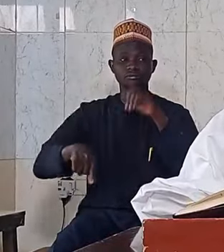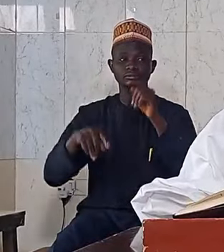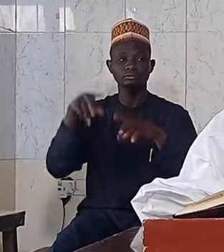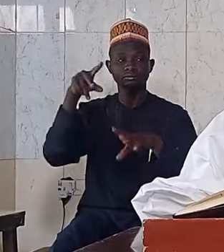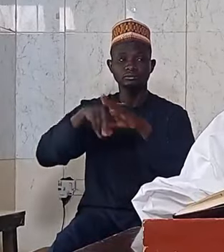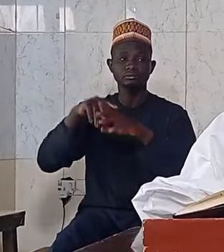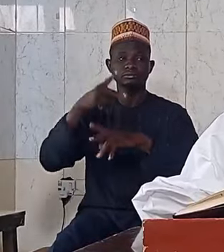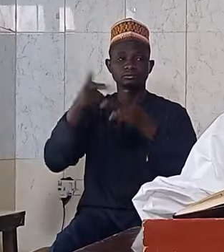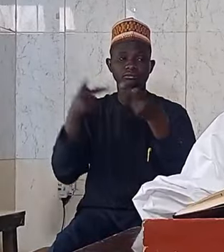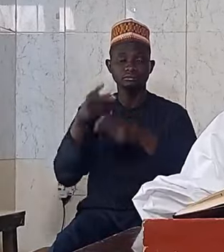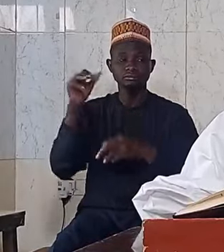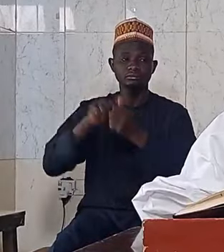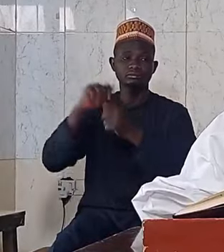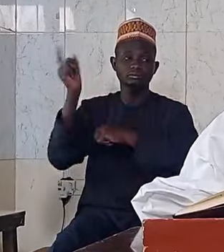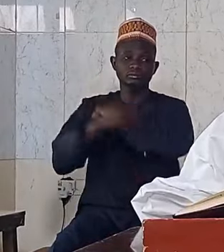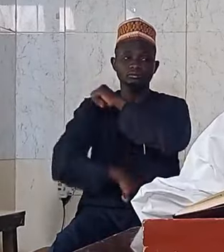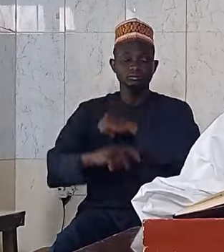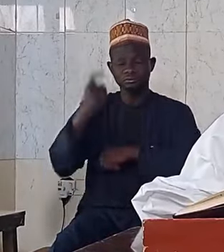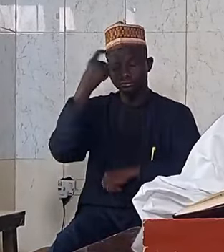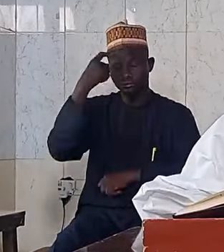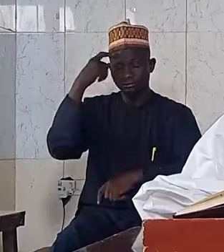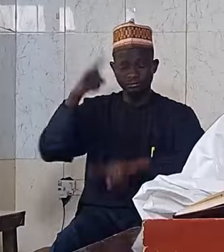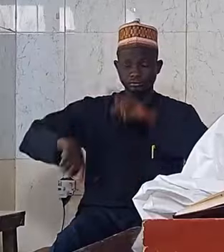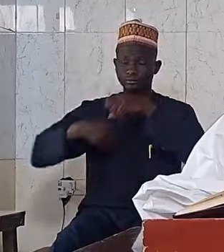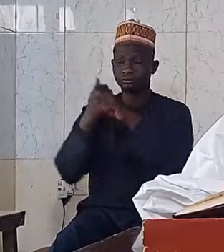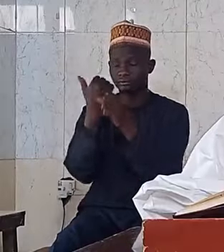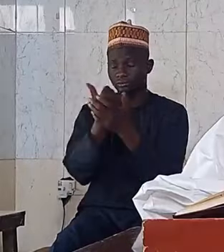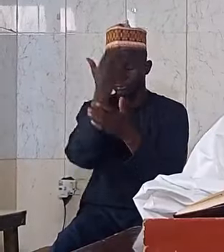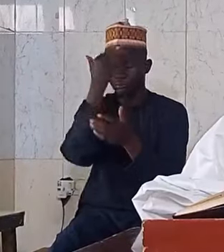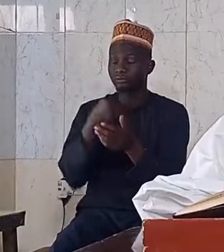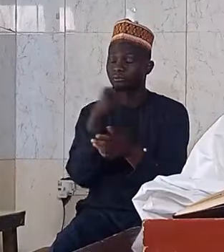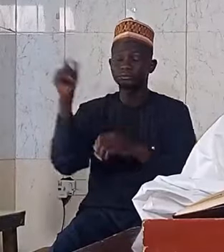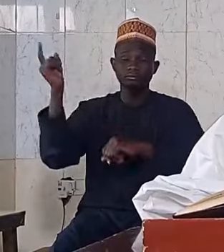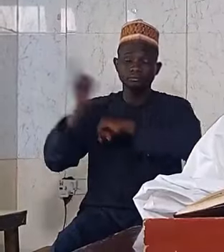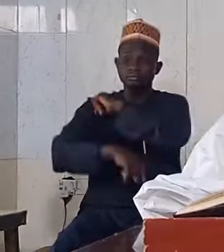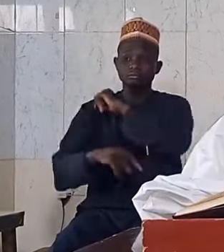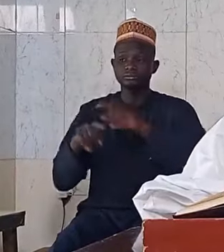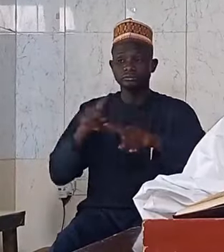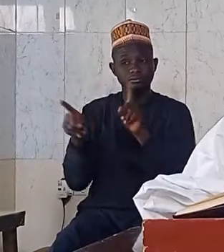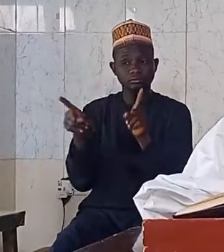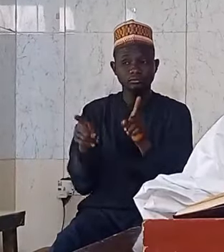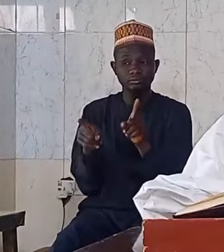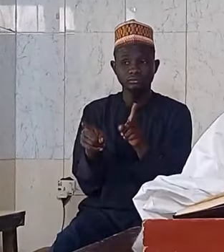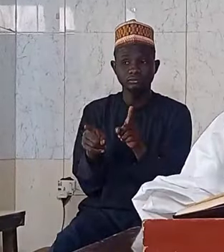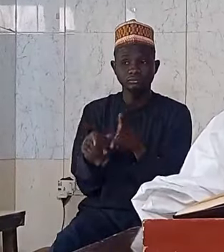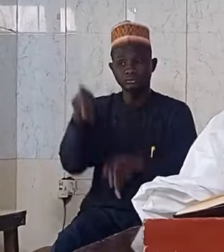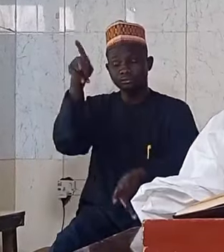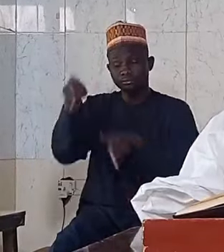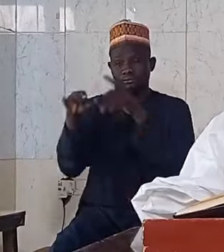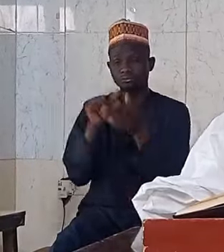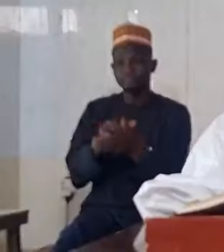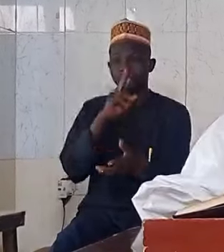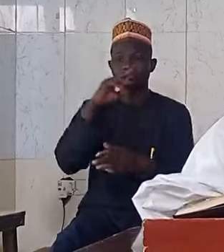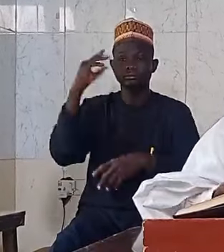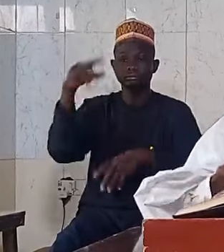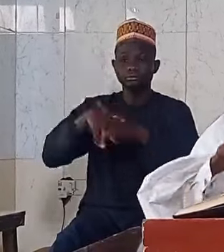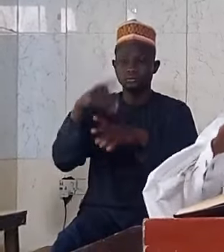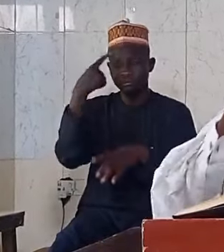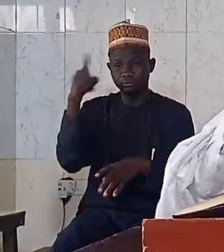da zalunci dan ba mai hankali bace ko kaga alqarya ba ta zalunci sai dai a ce mutananta don